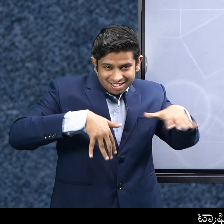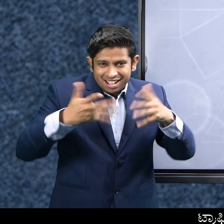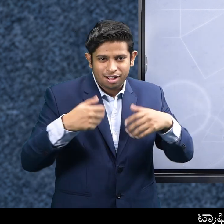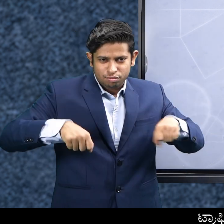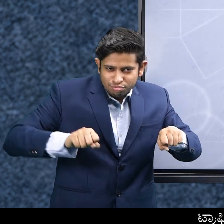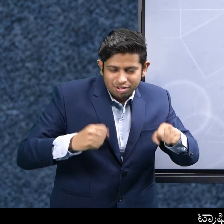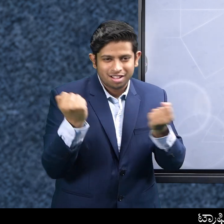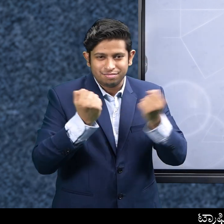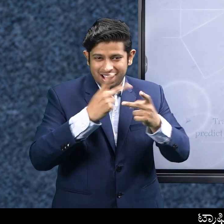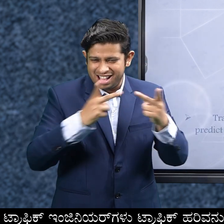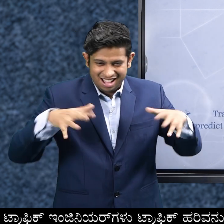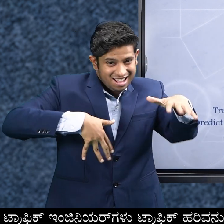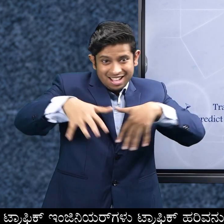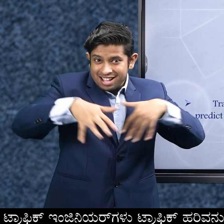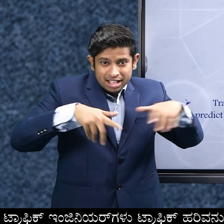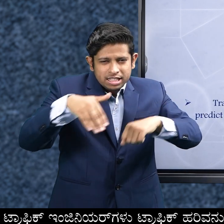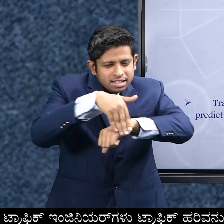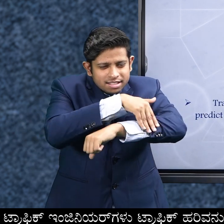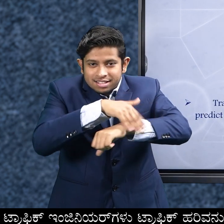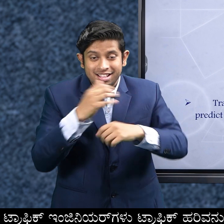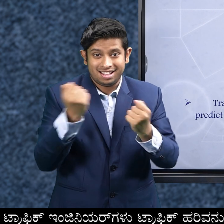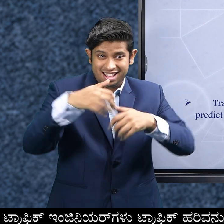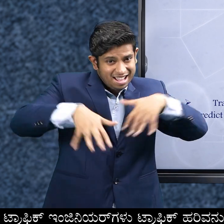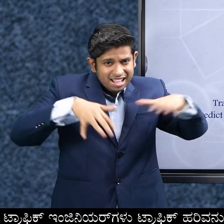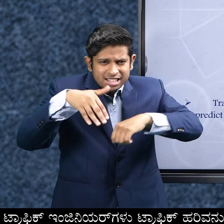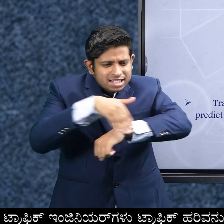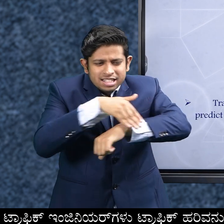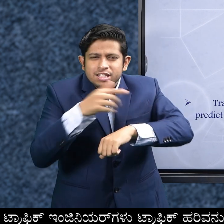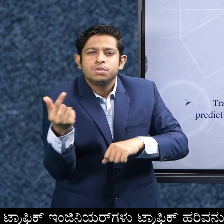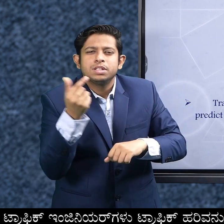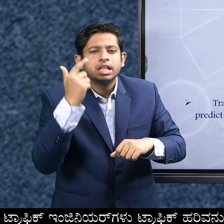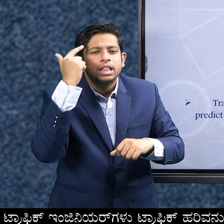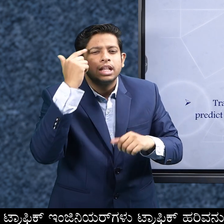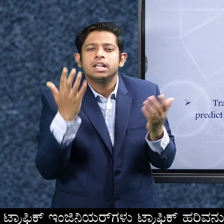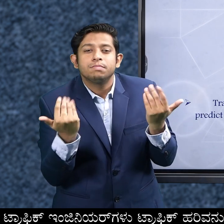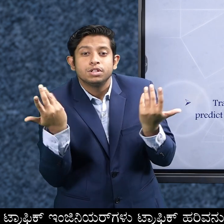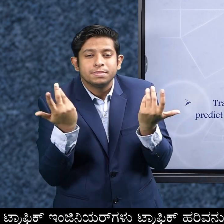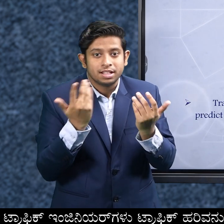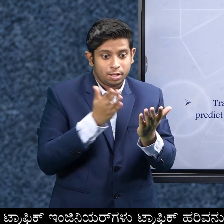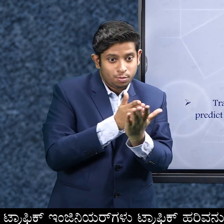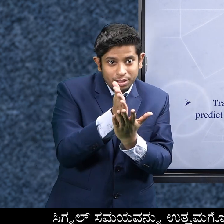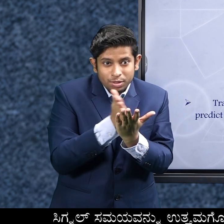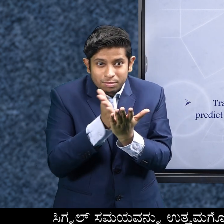ಟ್ರಾಫಿಕ್ ಎಂಜಿನಿಯರಿಂಗ್. ಟ್ರಾಫಿಕ್ ಇಂಜಿನಿಯರ್ಗಳು ಟ್ರಾಫಿಕ್ ಹರಿವನ್ನ ಊಹಿಸಲು, ದಟ್ಟಣೆಯನ್ನ ವಿಶ್ಲೇಷಿಸಲು ಮತ್ತು ಟ್ರಾಫಿಕ್ ಸಿಗ್ನಲ್